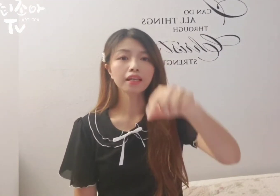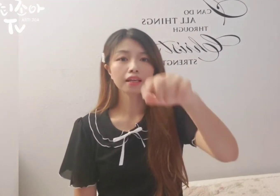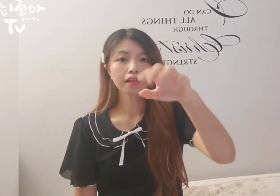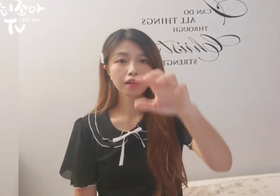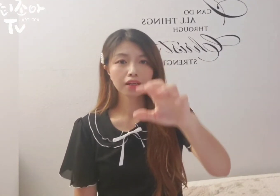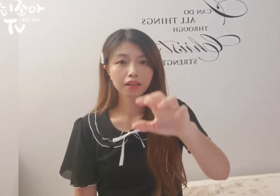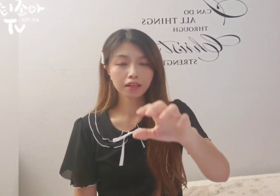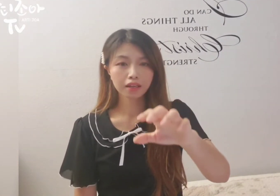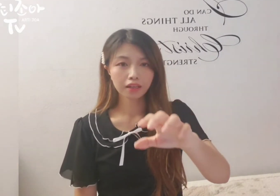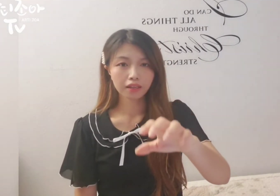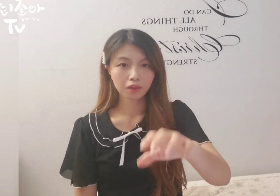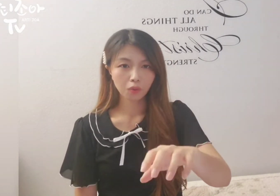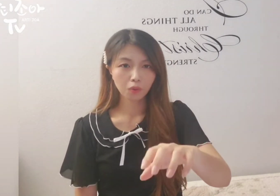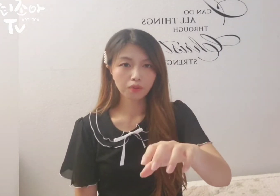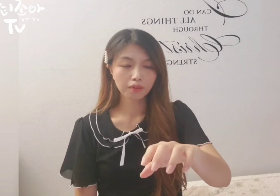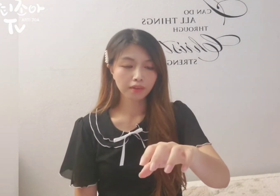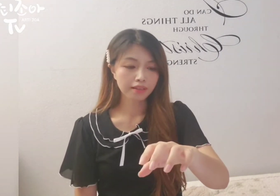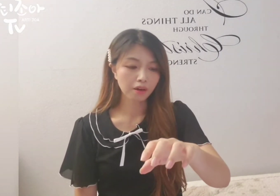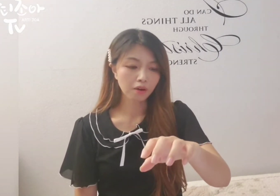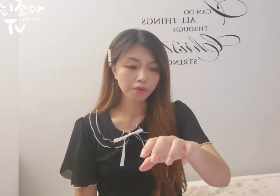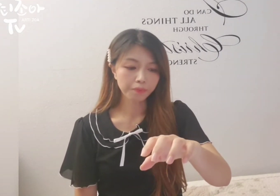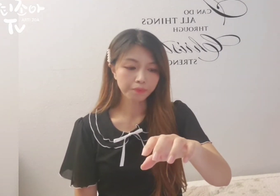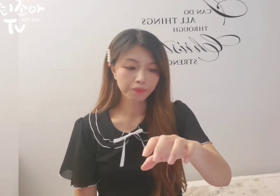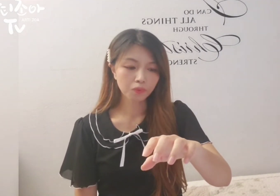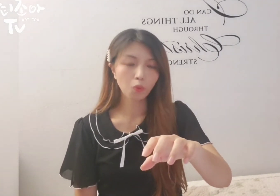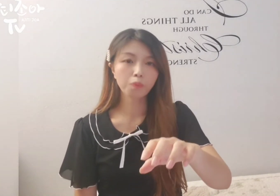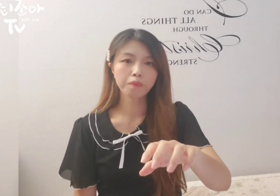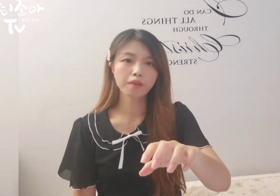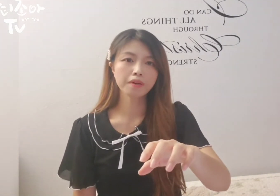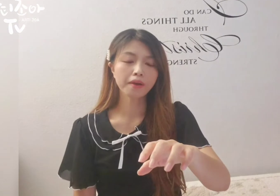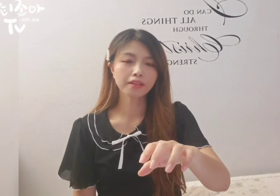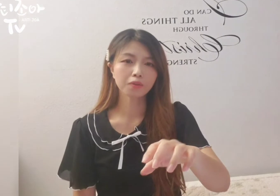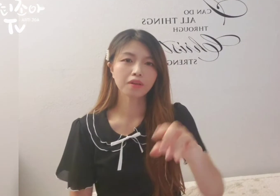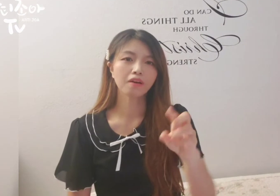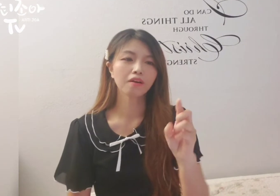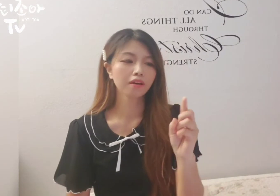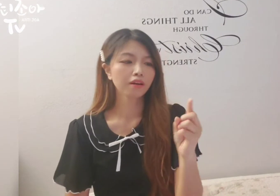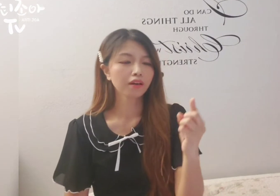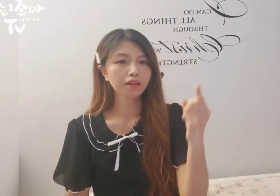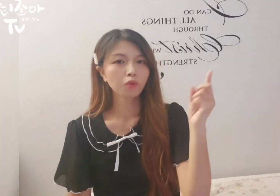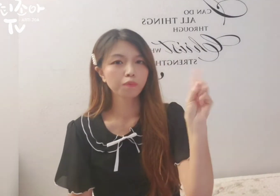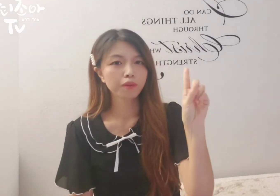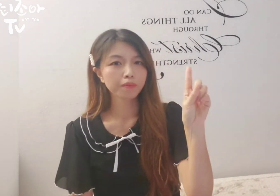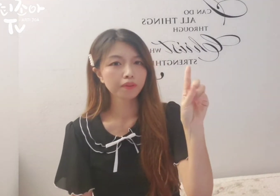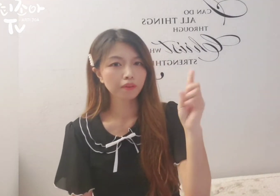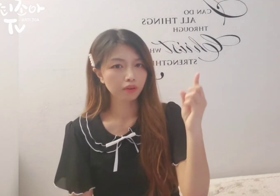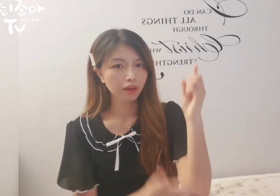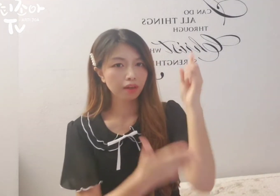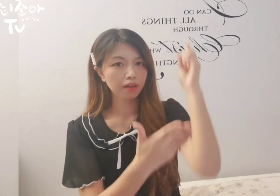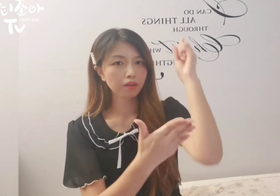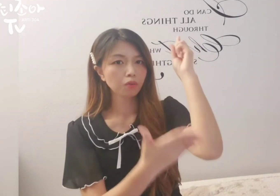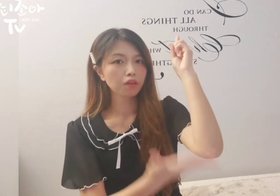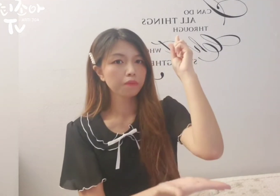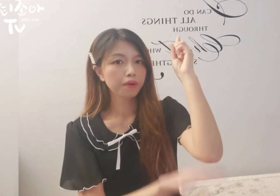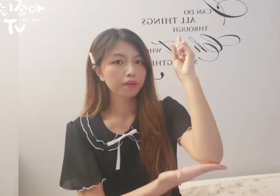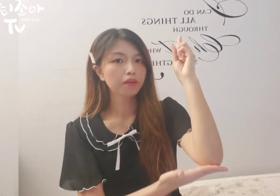곧 에서 높임을 받으소서 높임은 이렇게 손을 이렇게 받으세요